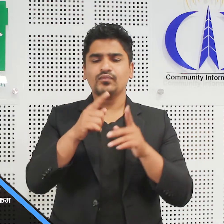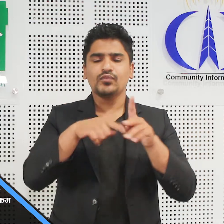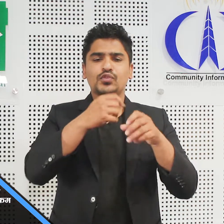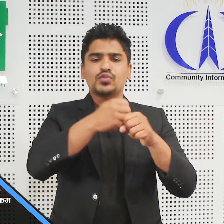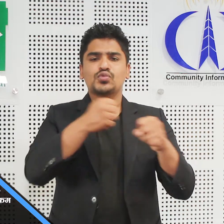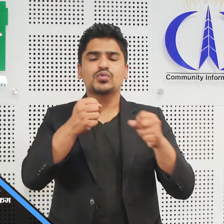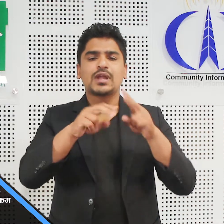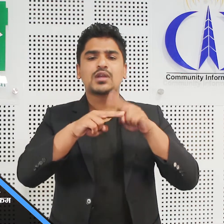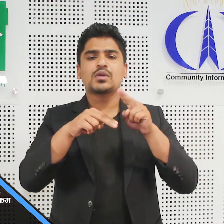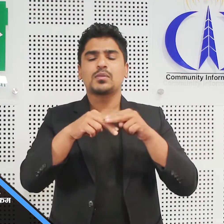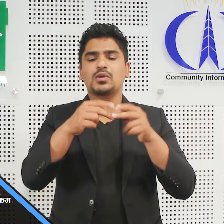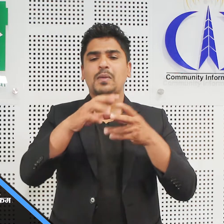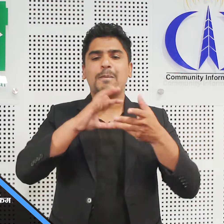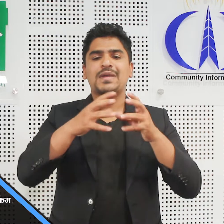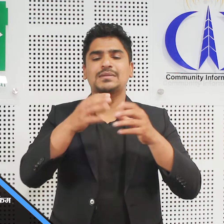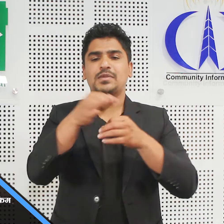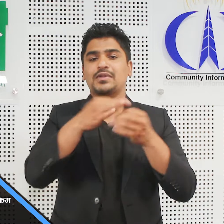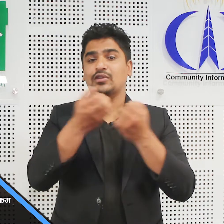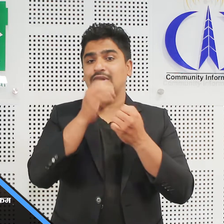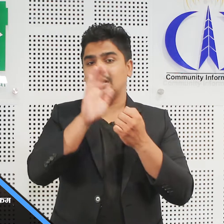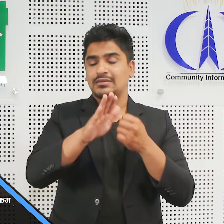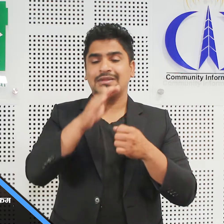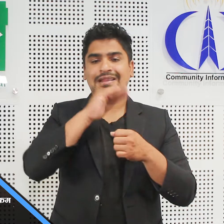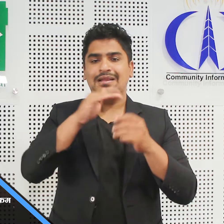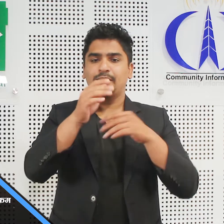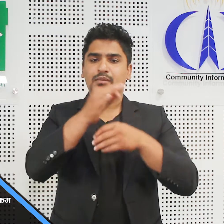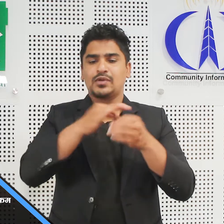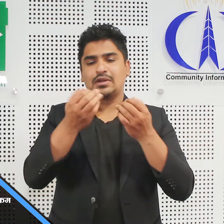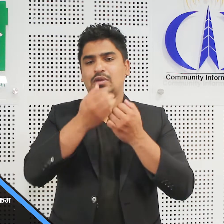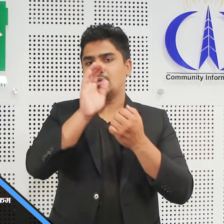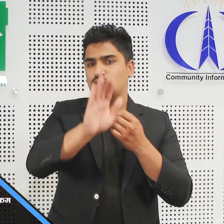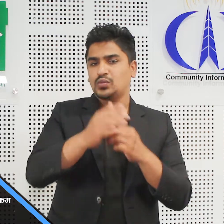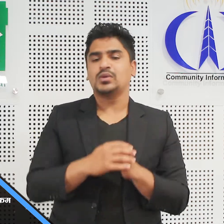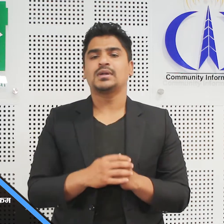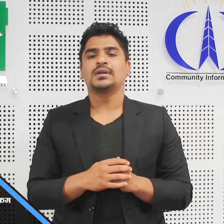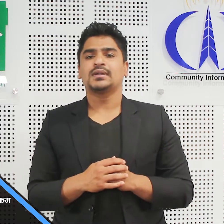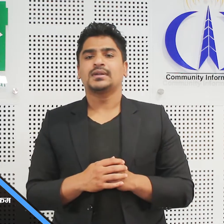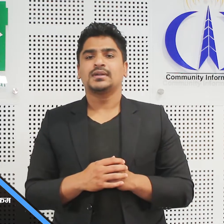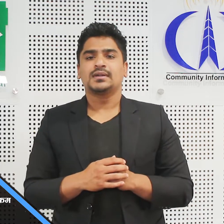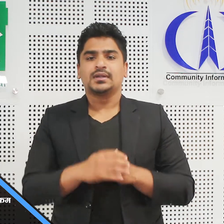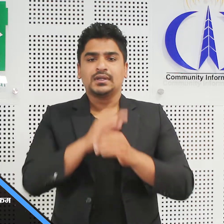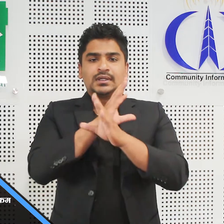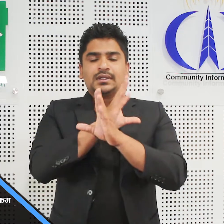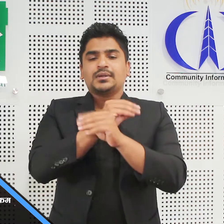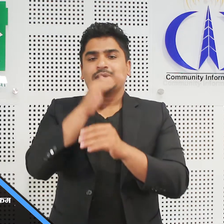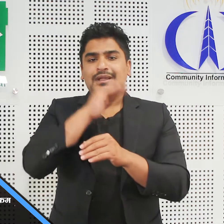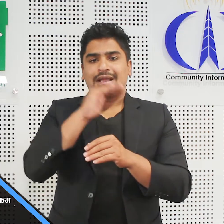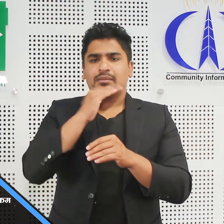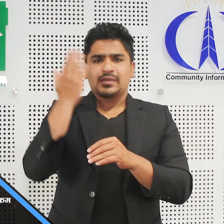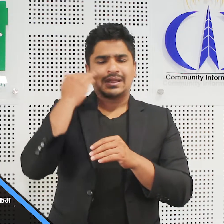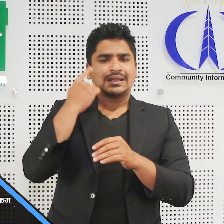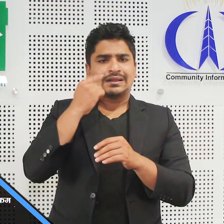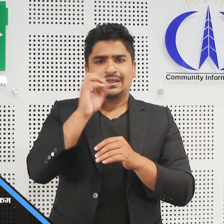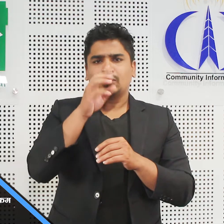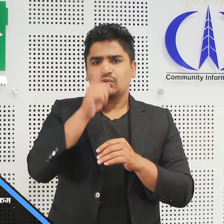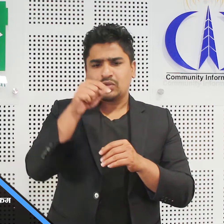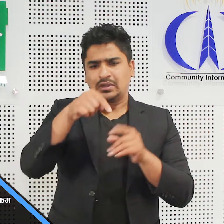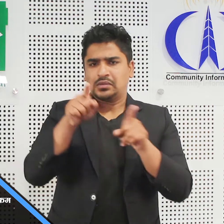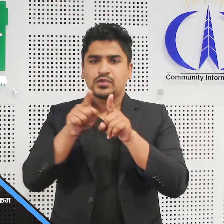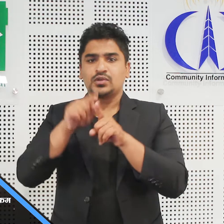यो अपाङ्गता भएकै व्यक्तिहरूको लागि भनेर एउटा जुत्ता चप्पलको मेसिनहरूको लागि व्यवस्थापन गरेका छौँ, तालिमहरूको व्यवस्थापन पनि